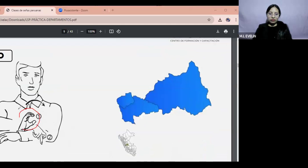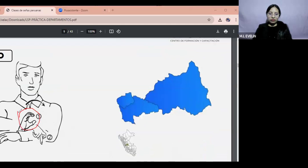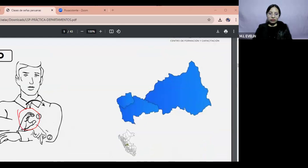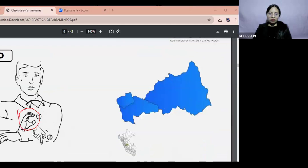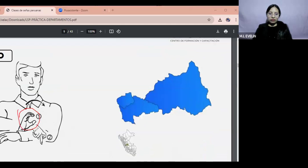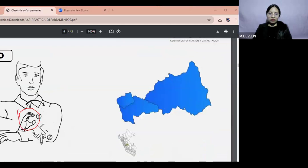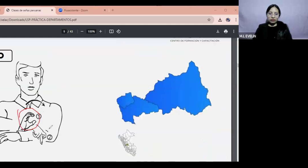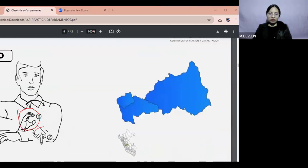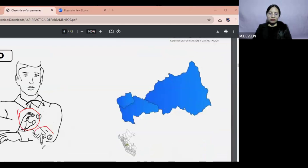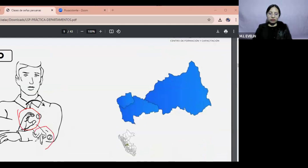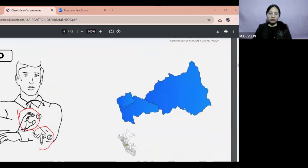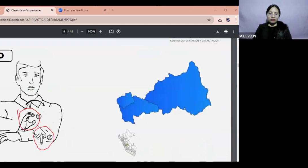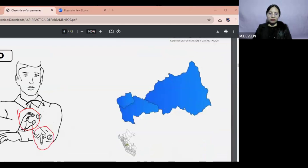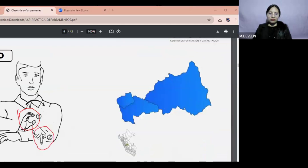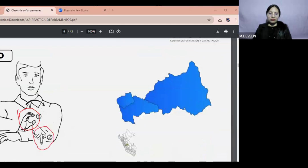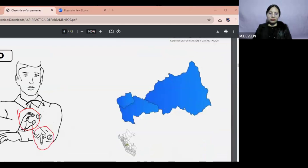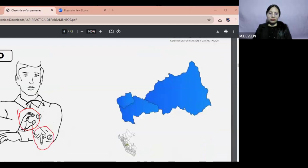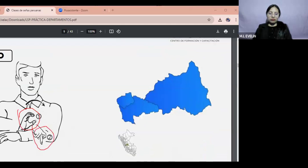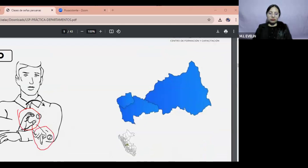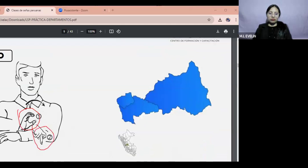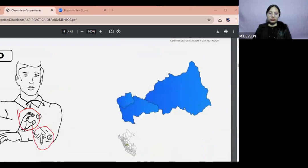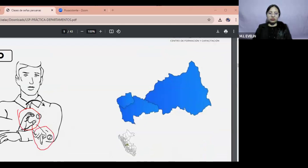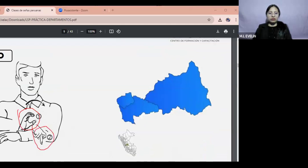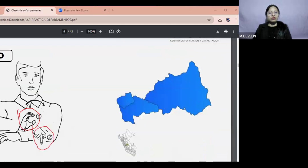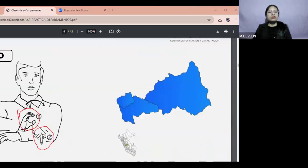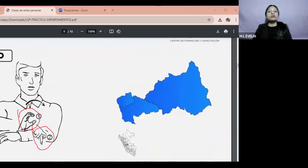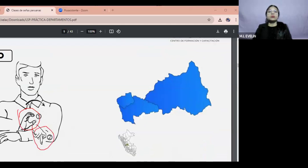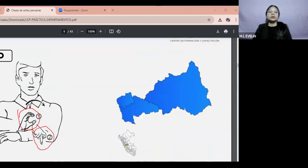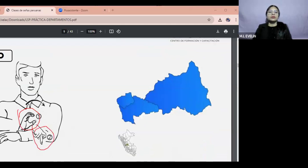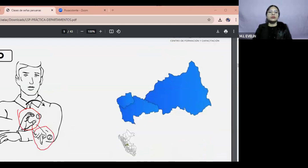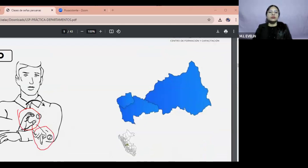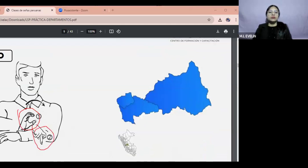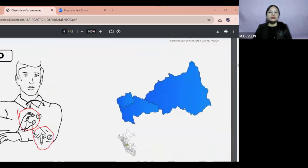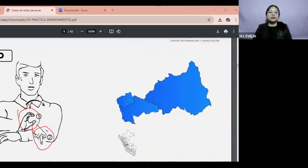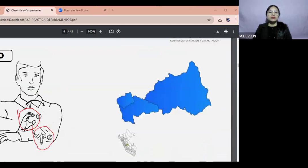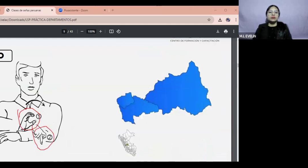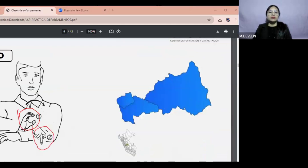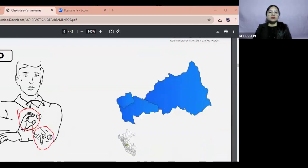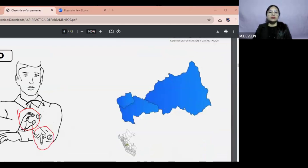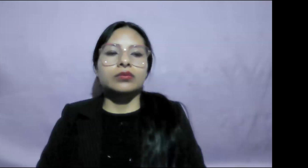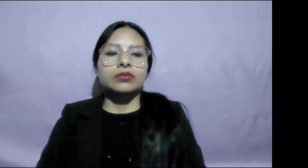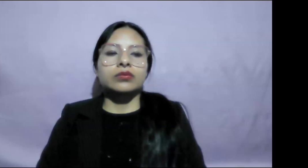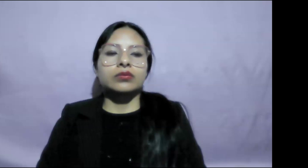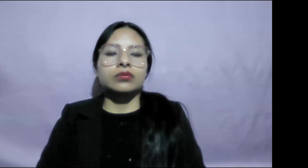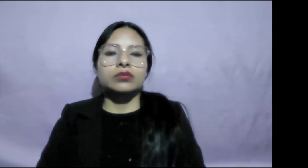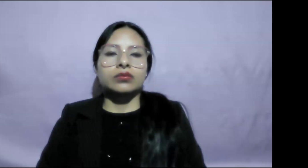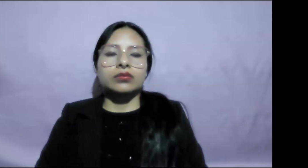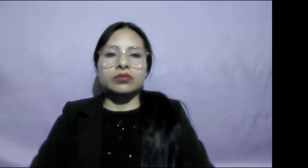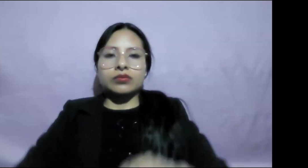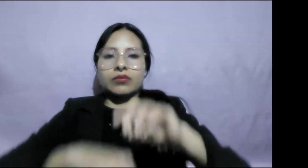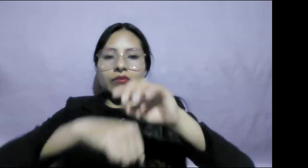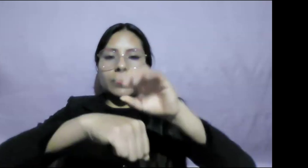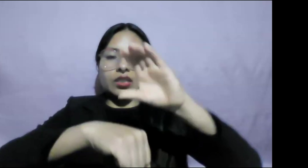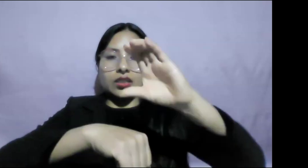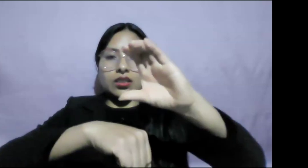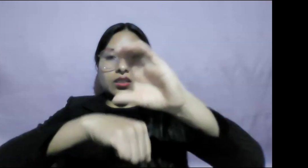cerro de Pasco no un lugar con mucho frío ahí